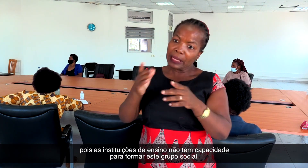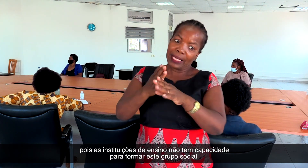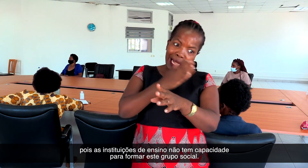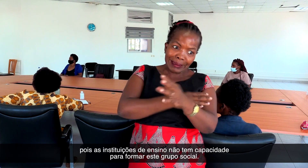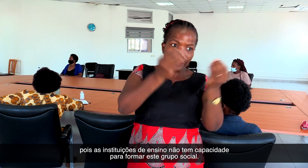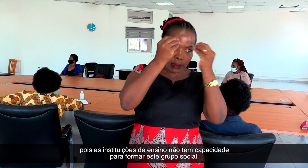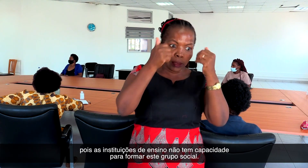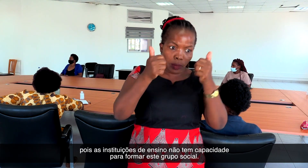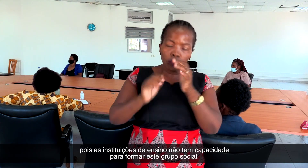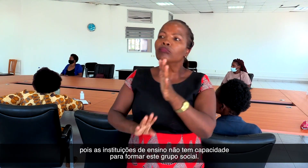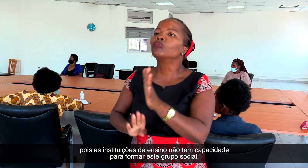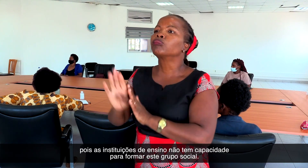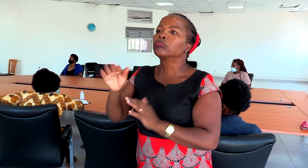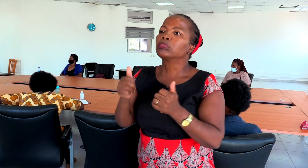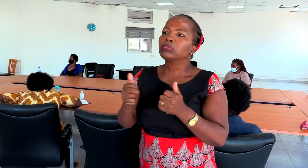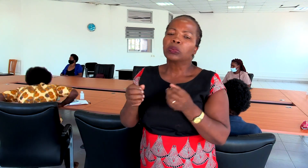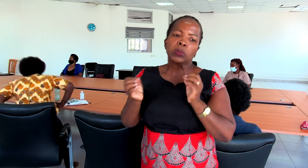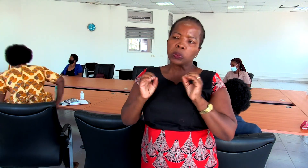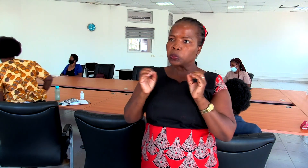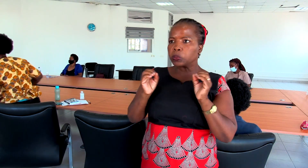capacidade para formar este grupo social.